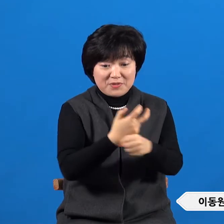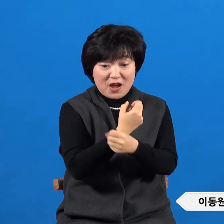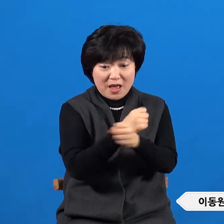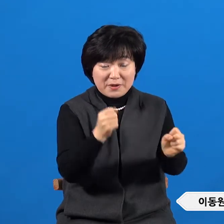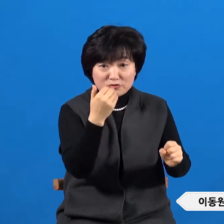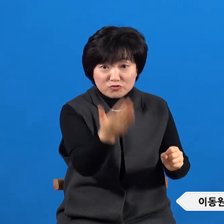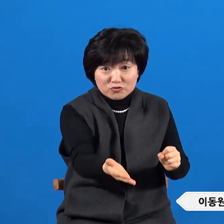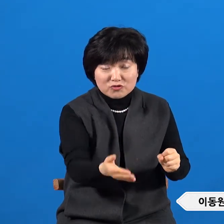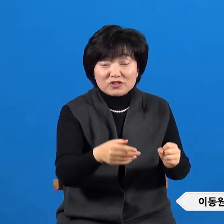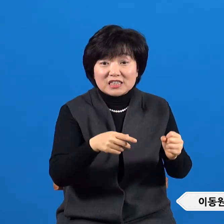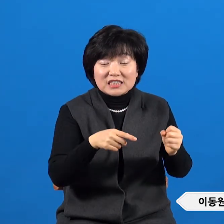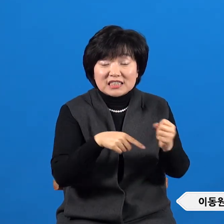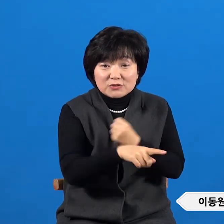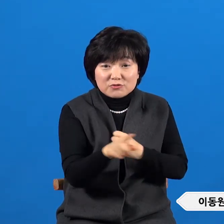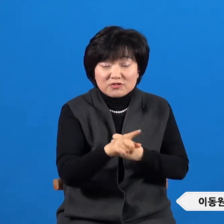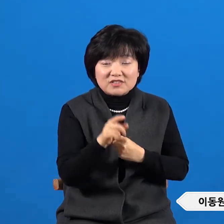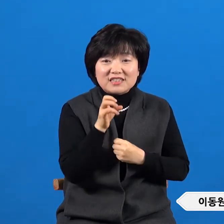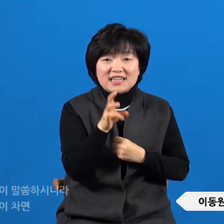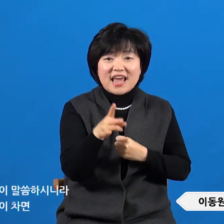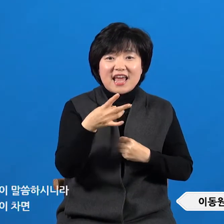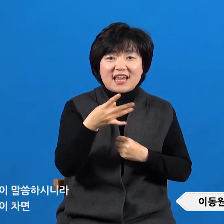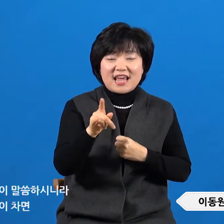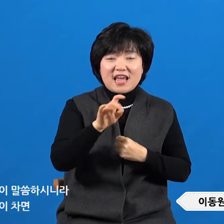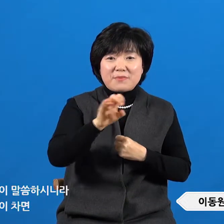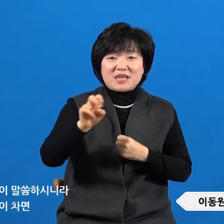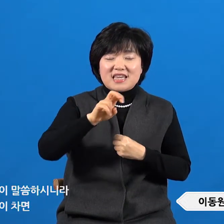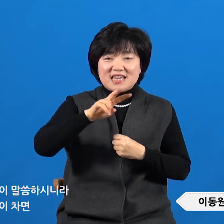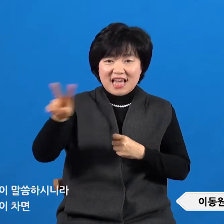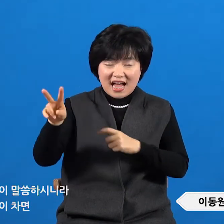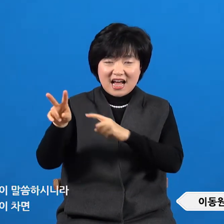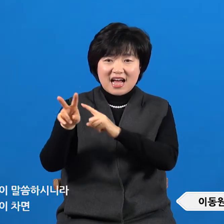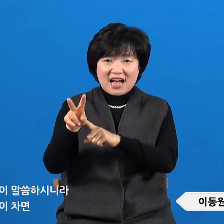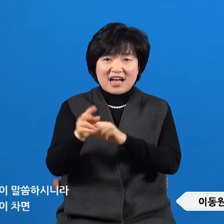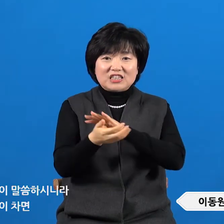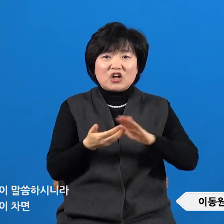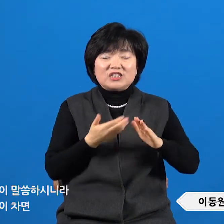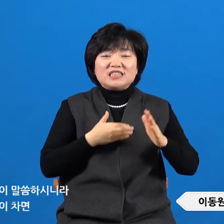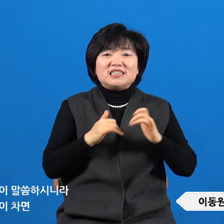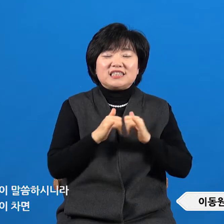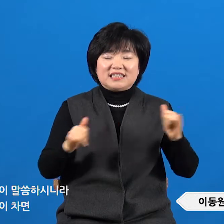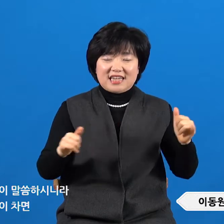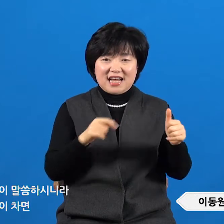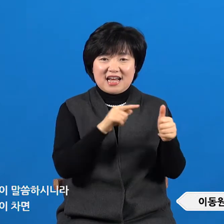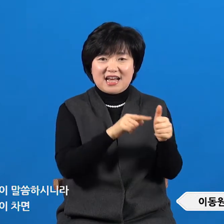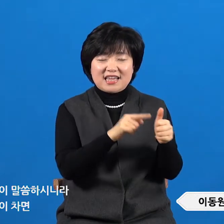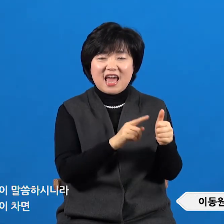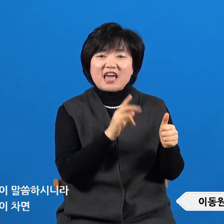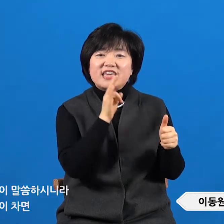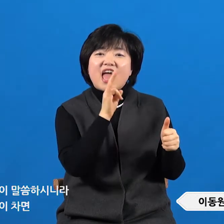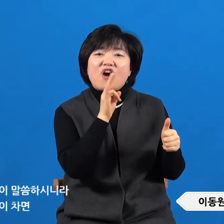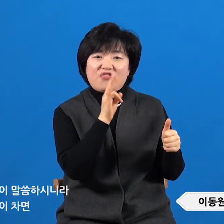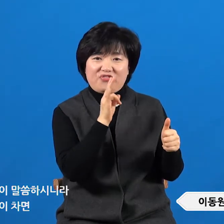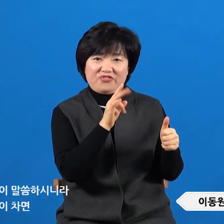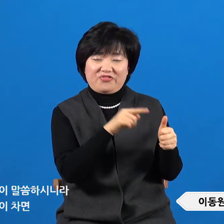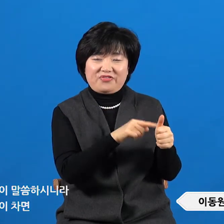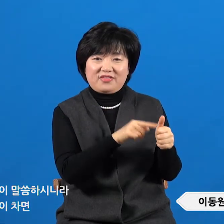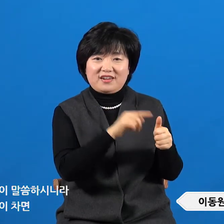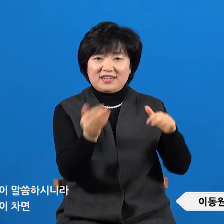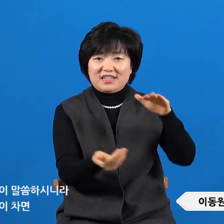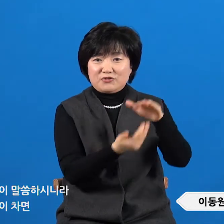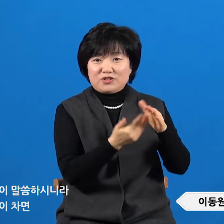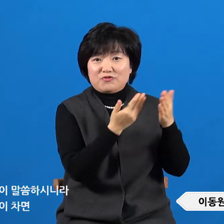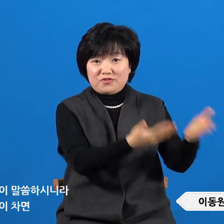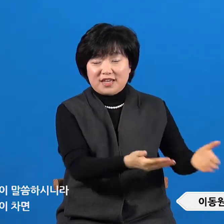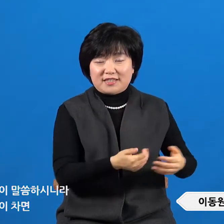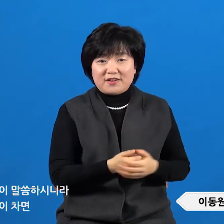함이기도 했습니다. 예레미야 29장 10절에 보면 거기 자기 민족을 향한 예레미야의 눈물의 예언이